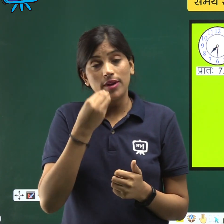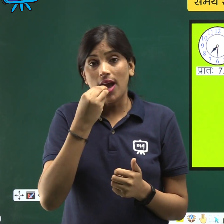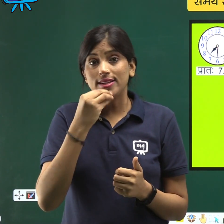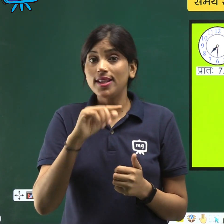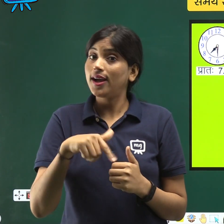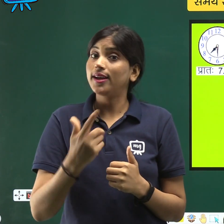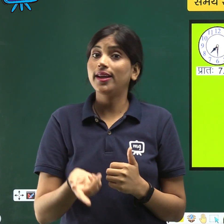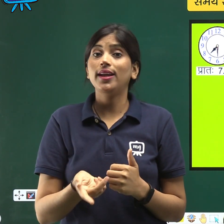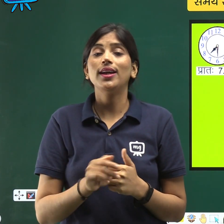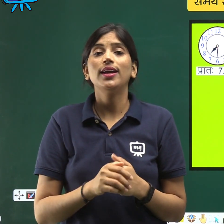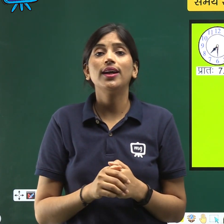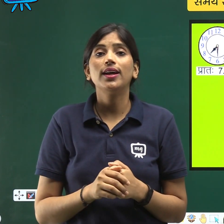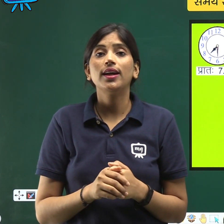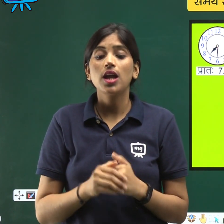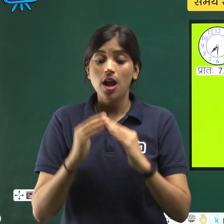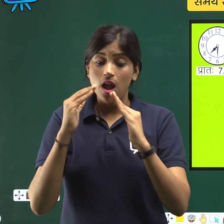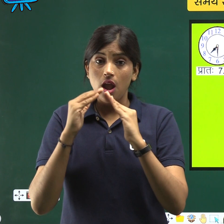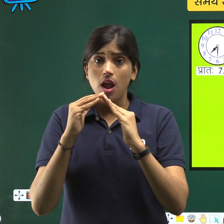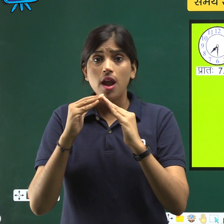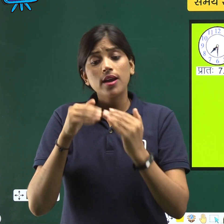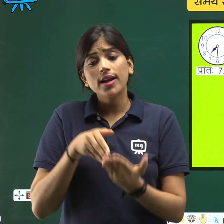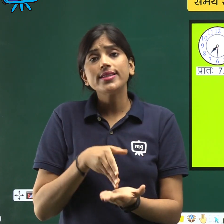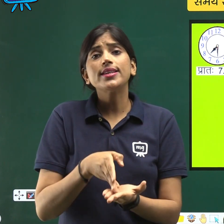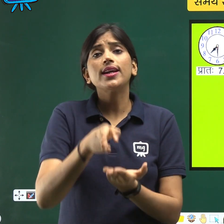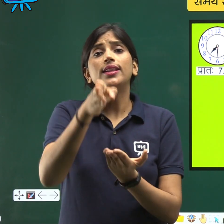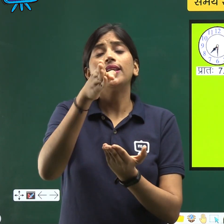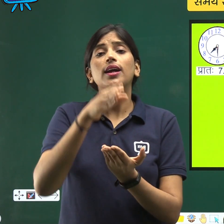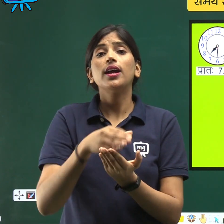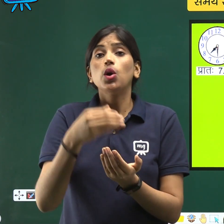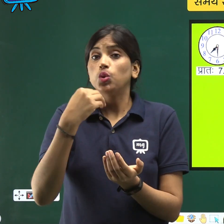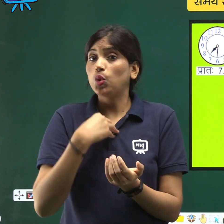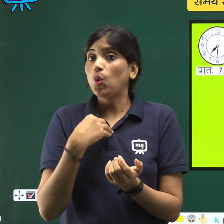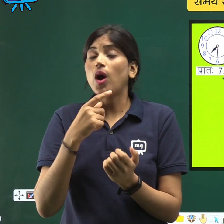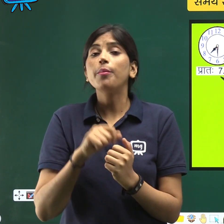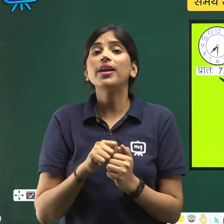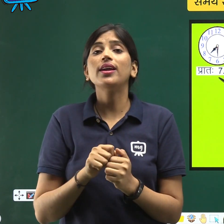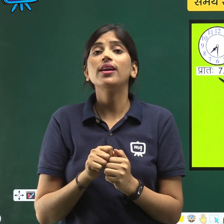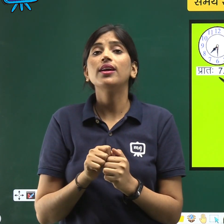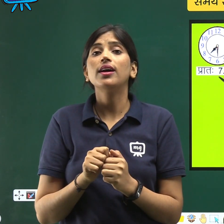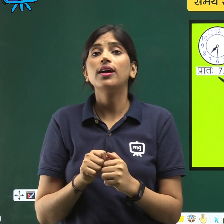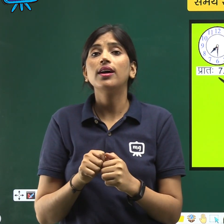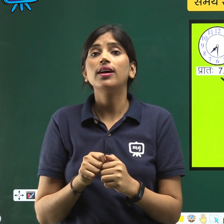करके घर से निकलते हैं तो हमें